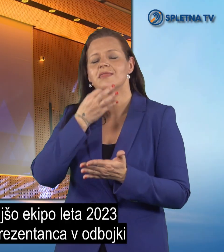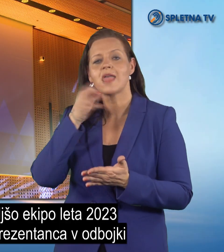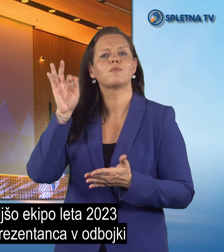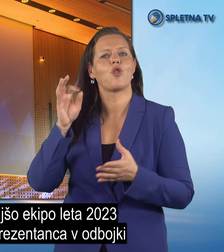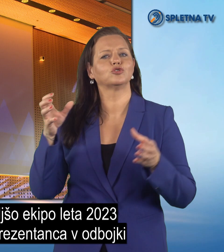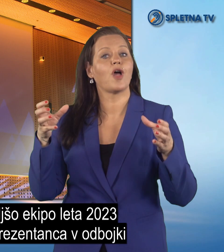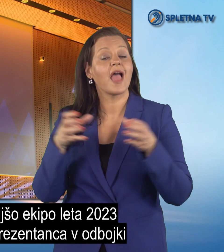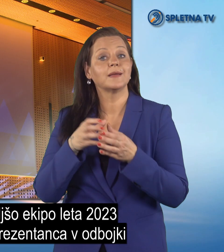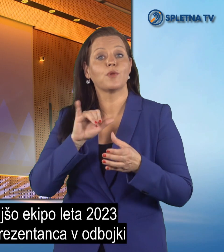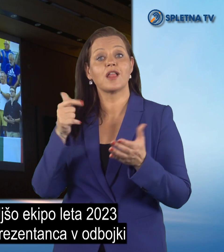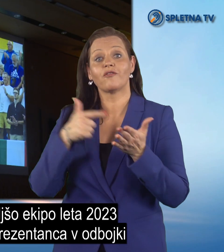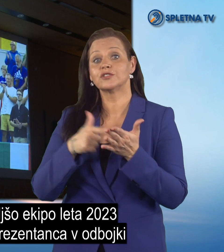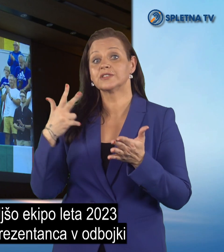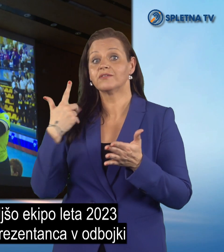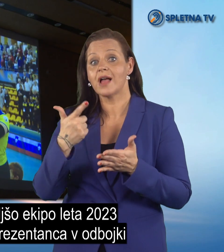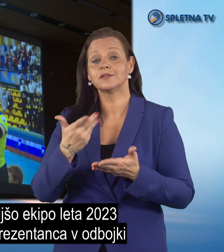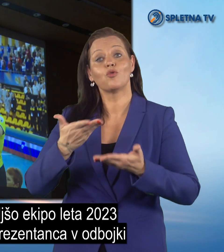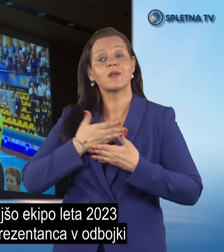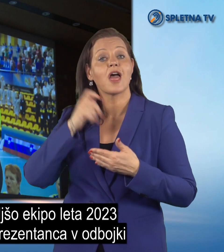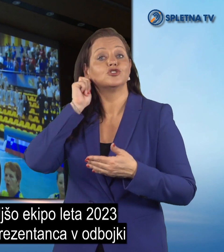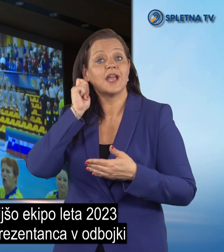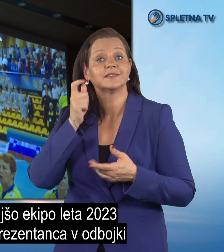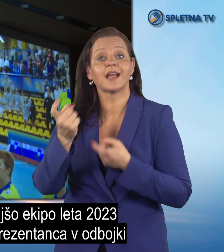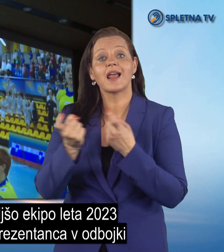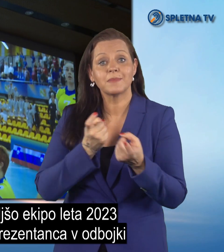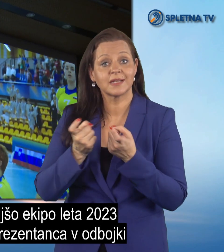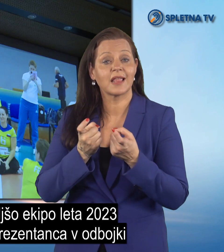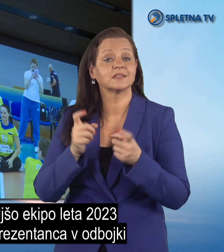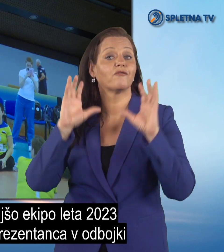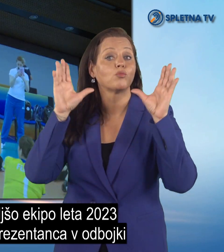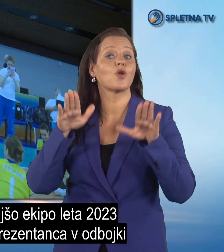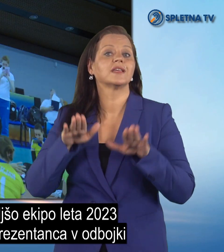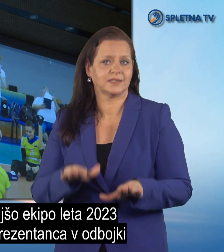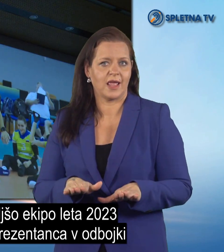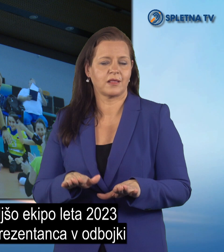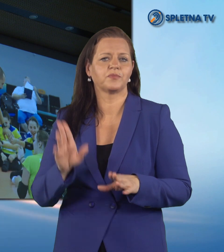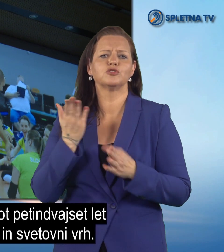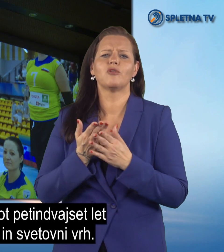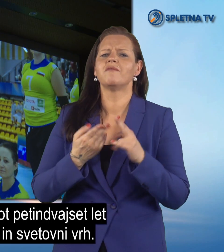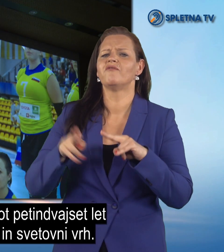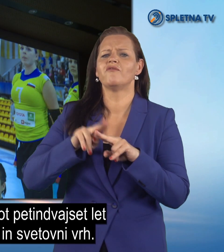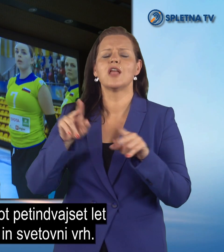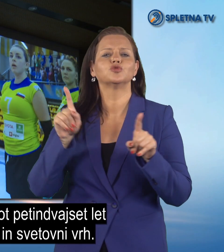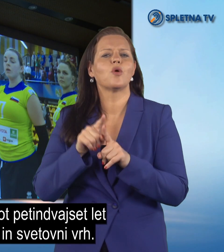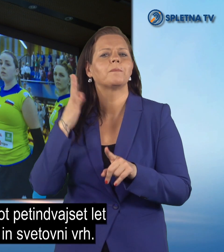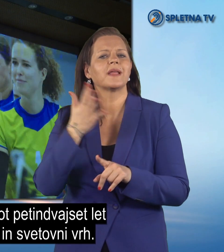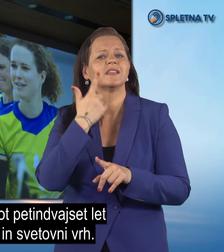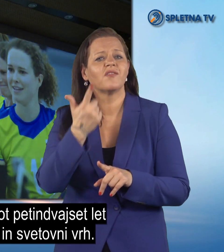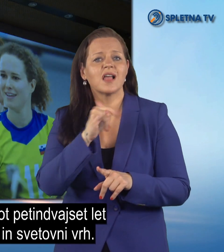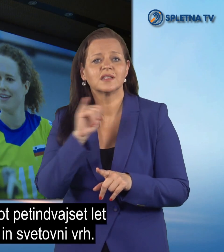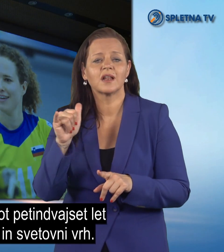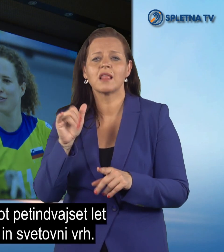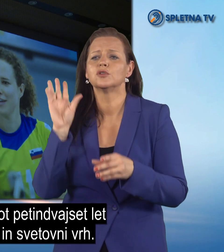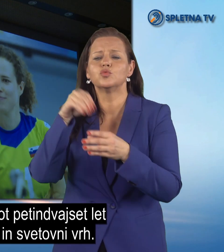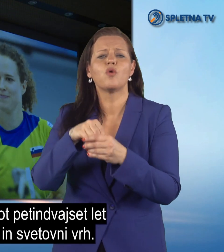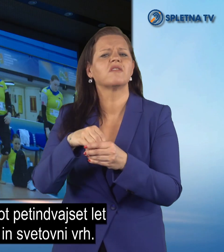Priznanje za najboljšo ekipo leta 2023 je dobila ženska reprezentanca v odbojki sedi, ki že več kot